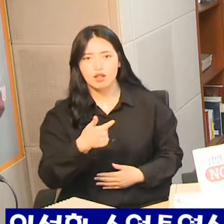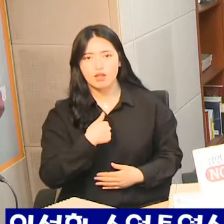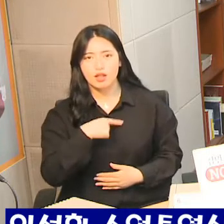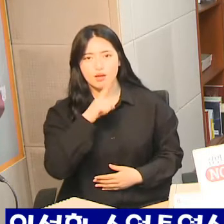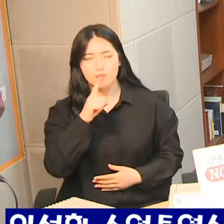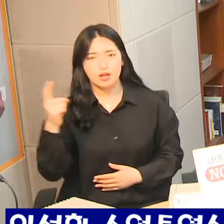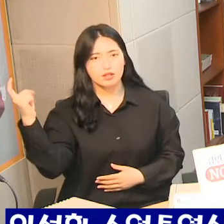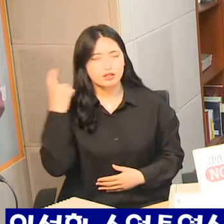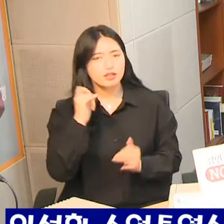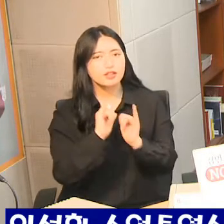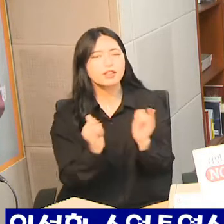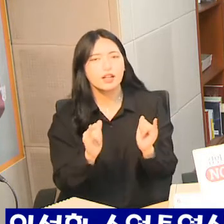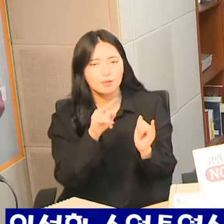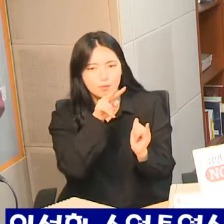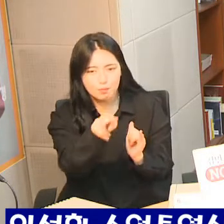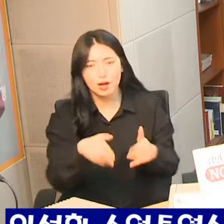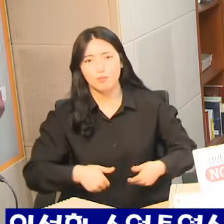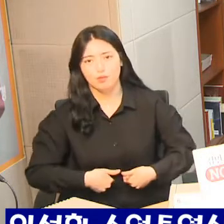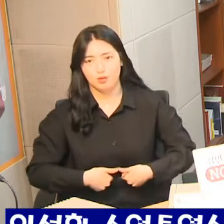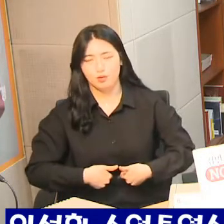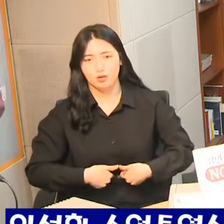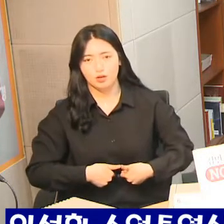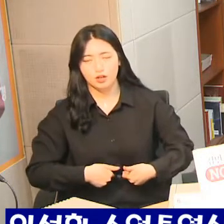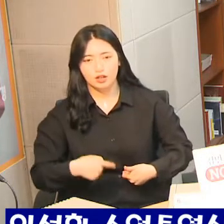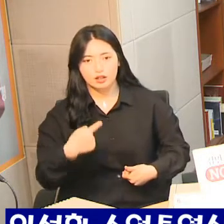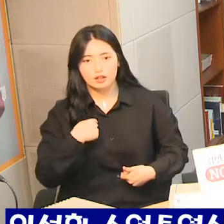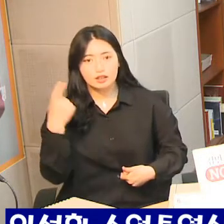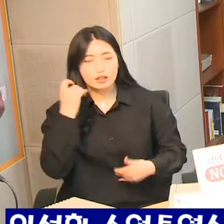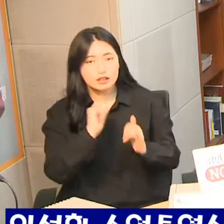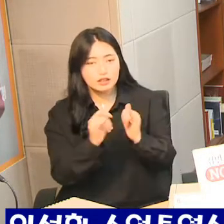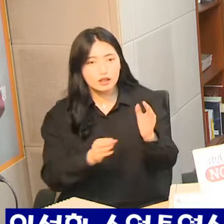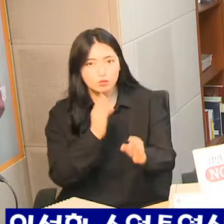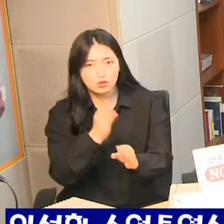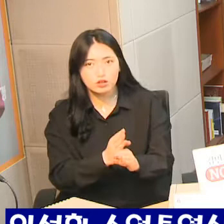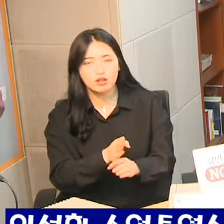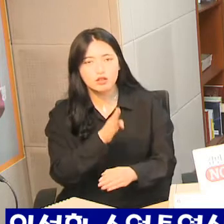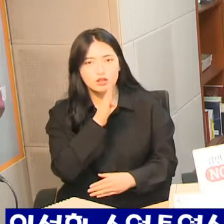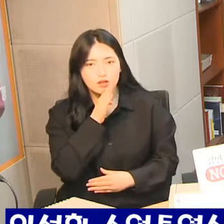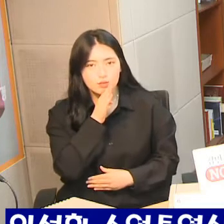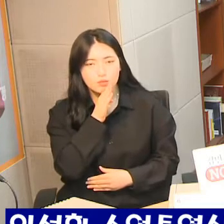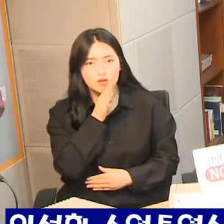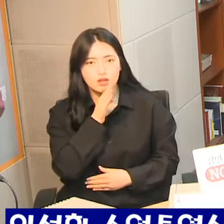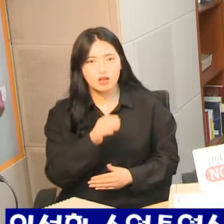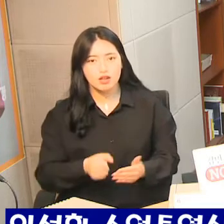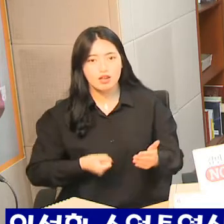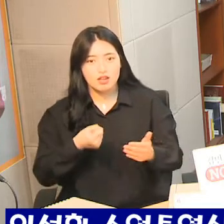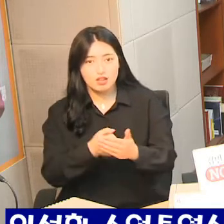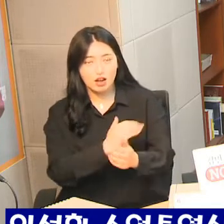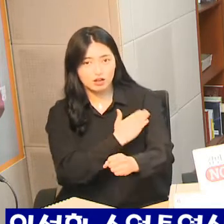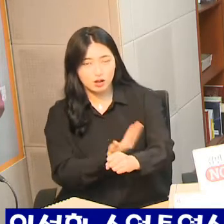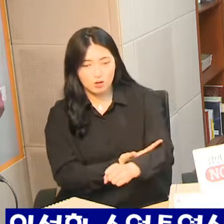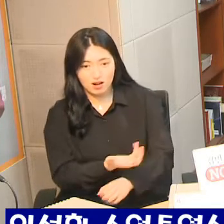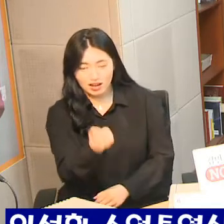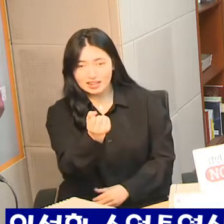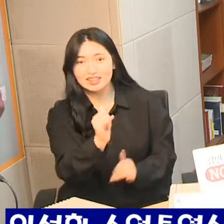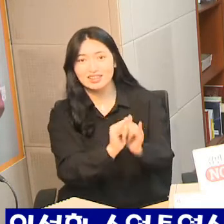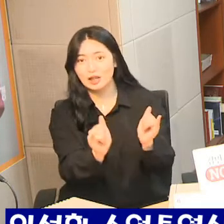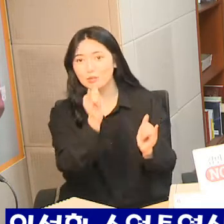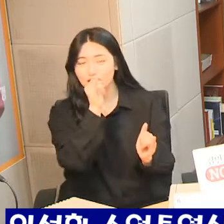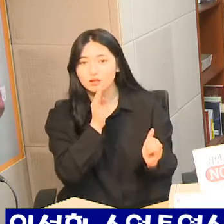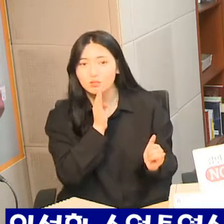듣는 사람을 봐줘야 돼요. 아. 그 듣는 사람 중에는 네. 정말 도장 찍고 결정권, 키를 준 사람들이